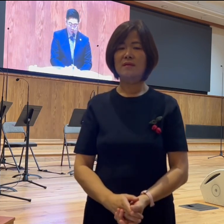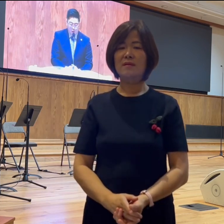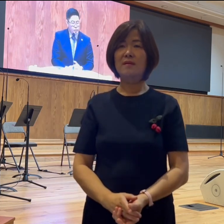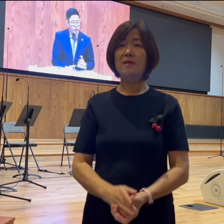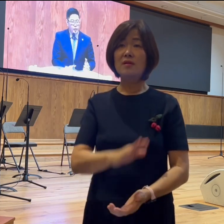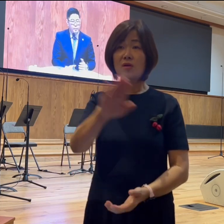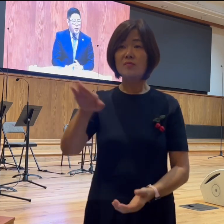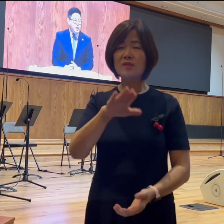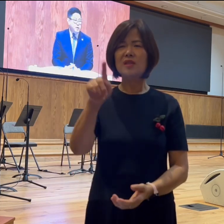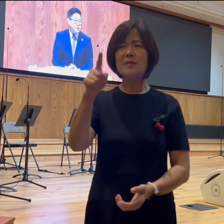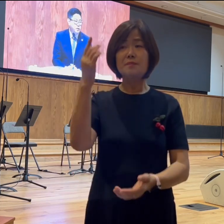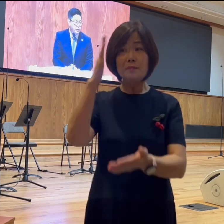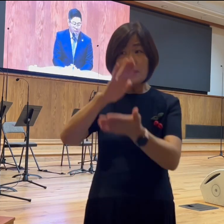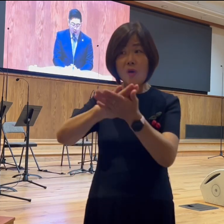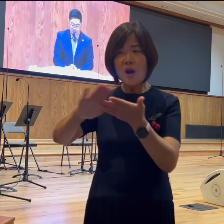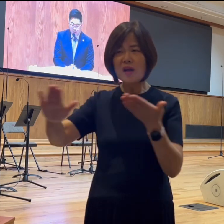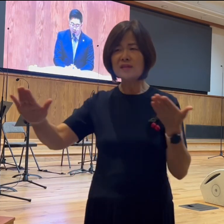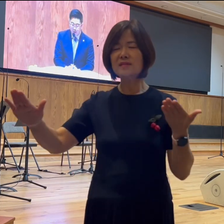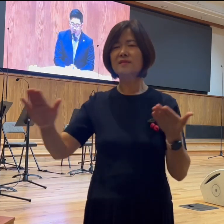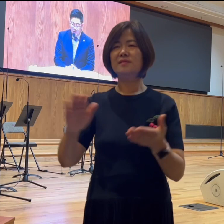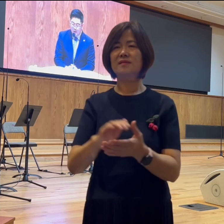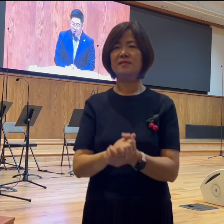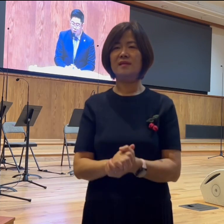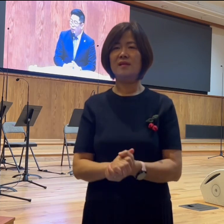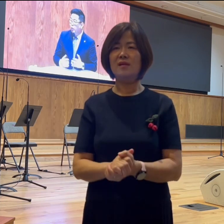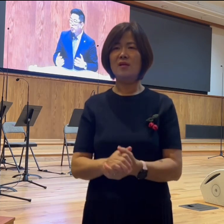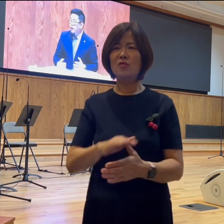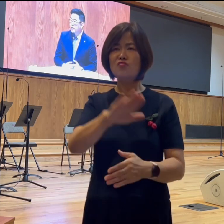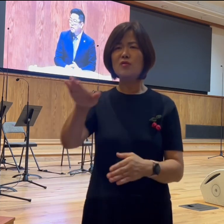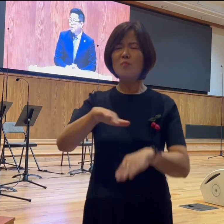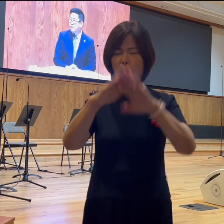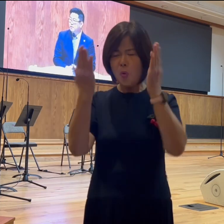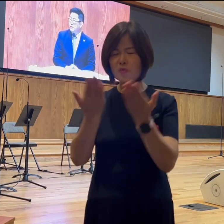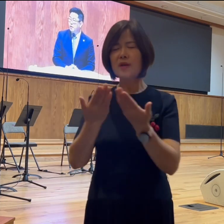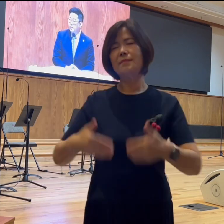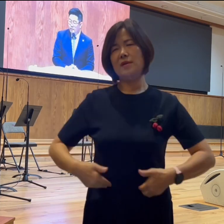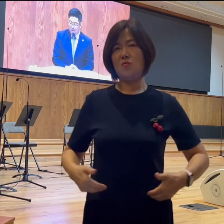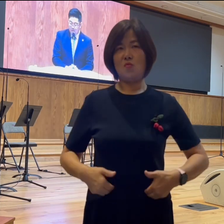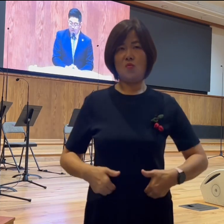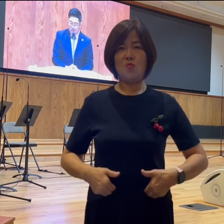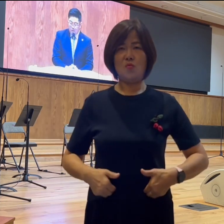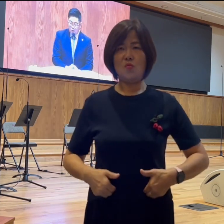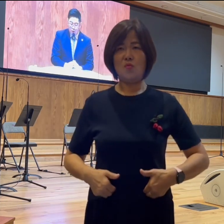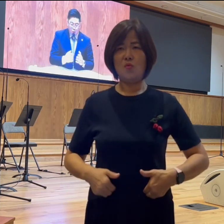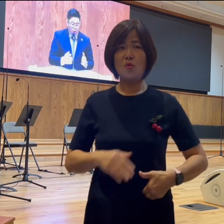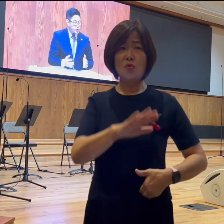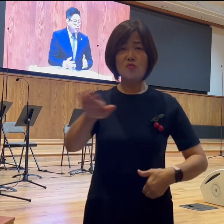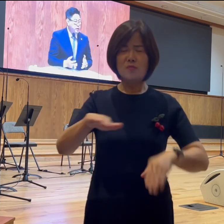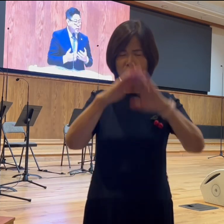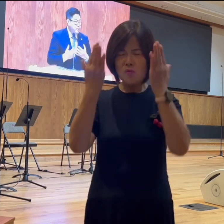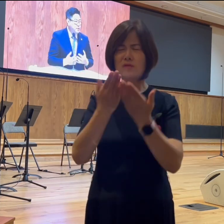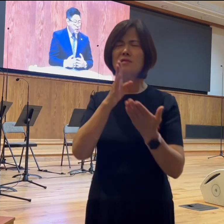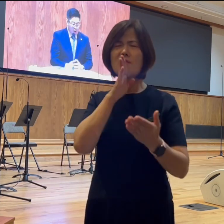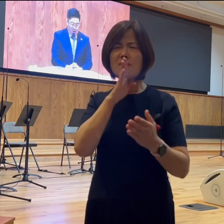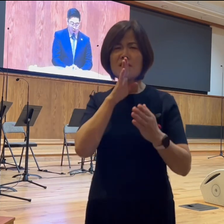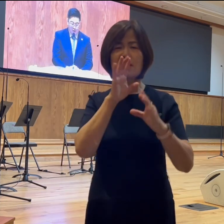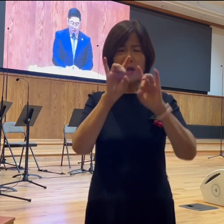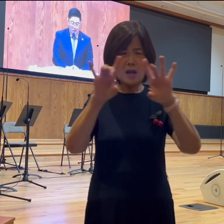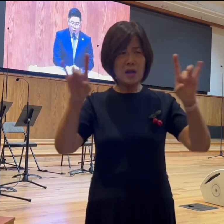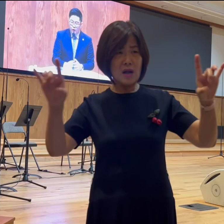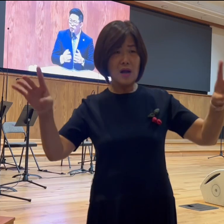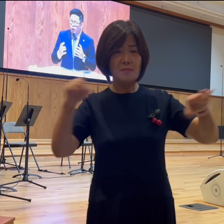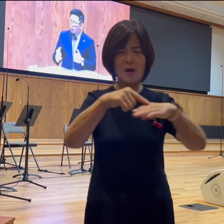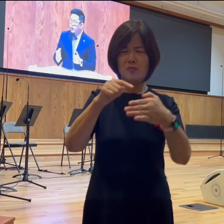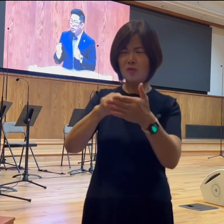여러분, 그리고 이 평안은요 사실은 우리 모두에게 필요한 것입니다. 우리 모두 저마다 마음속에